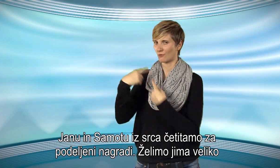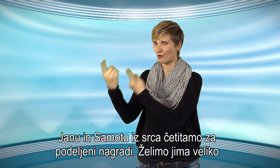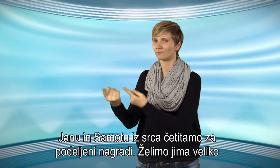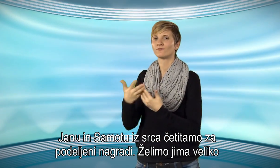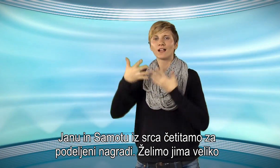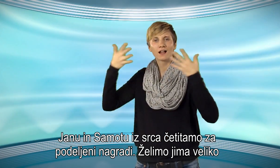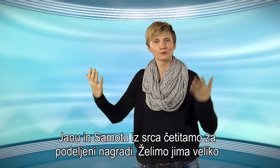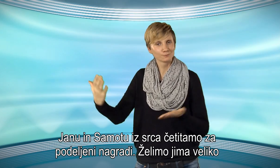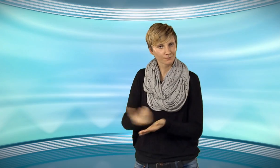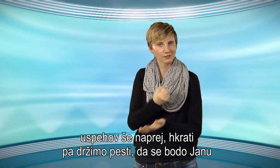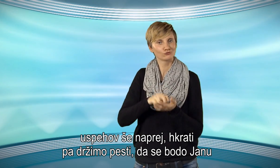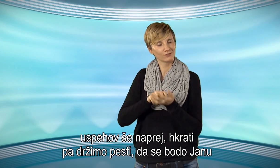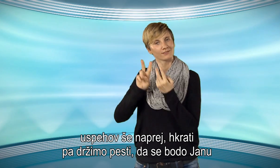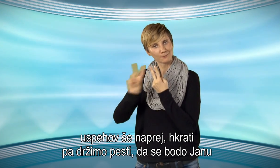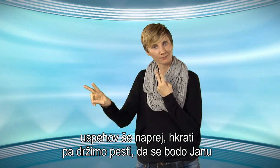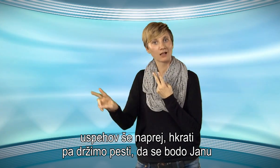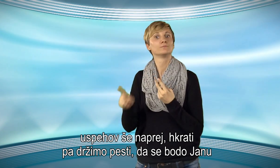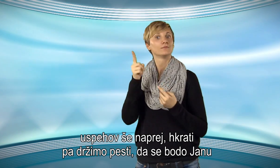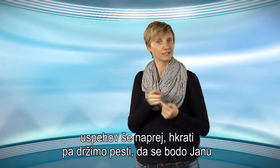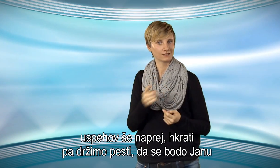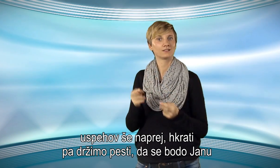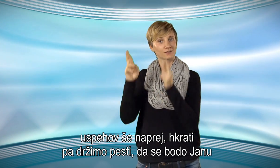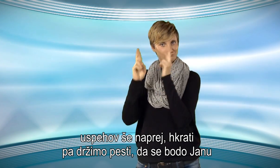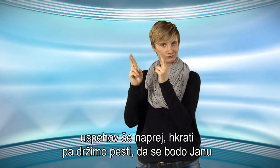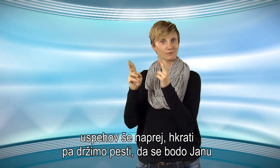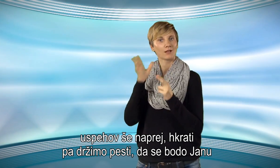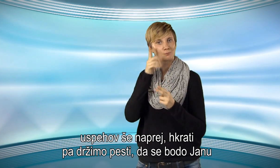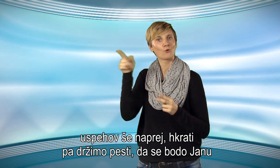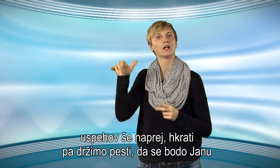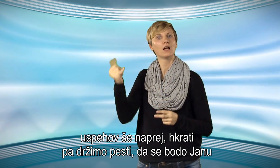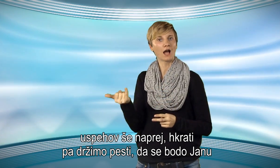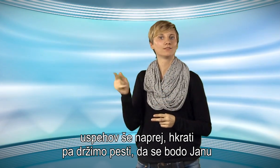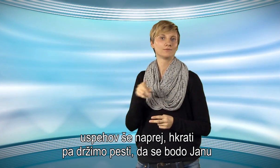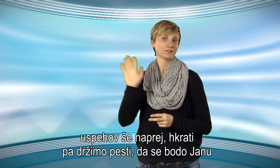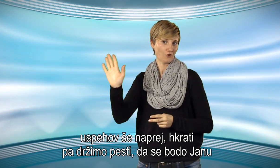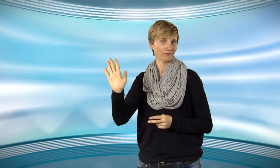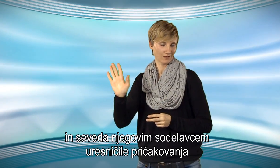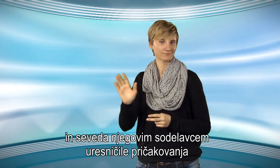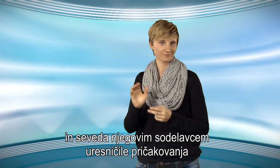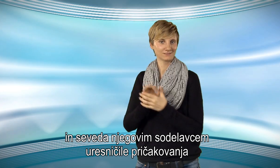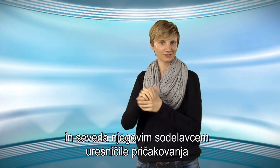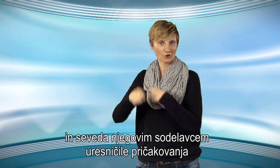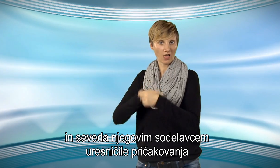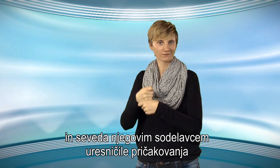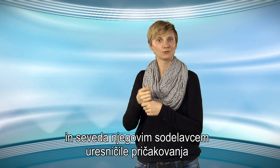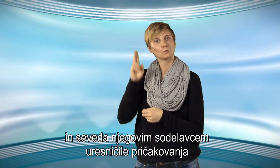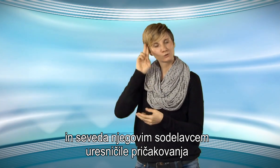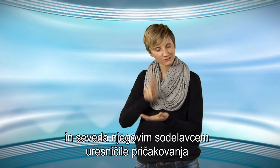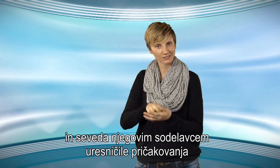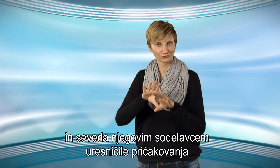Želimo jima veliko uspehov še naprej, hkrati pa držimo pesti, da se bodo Janu in seveda njegovim